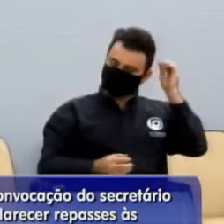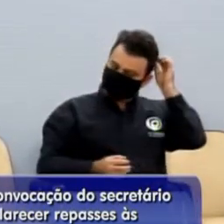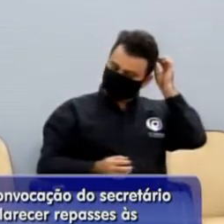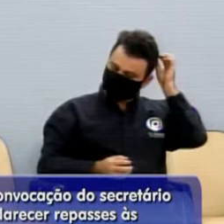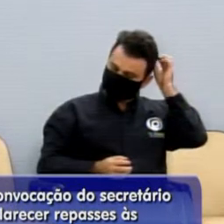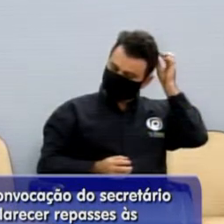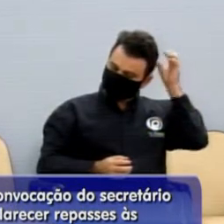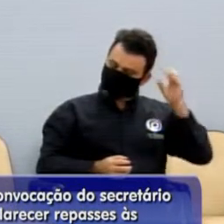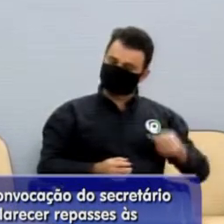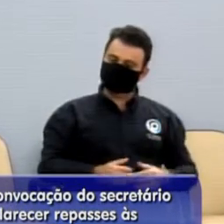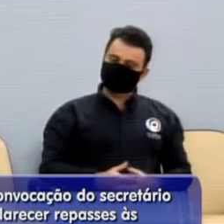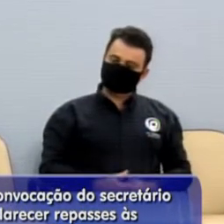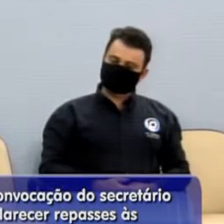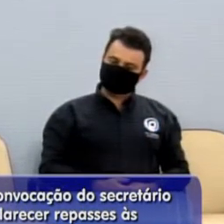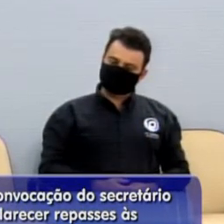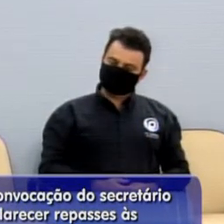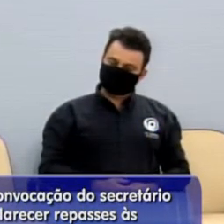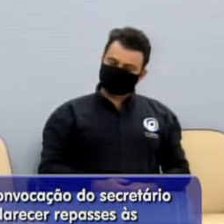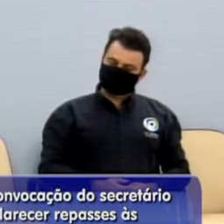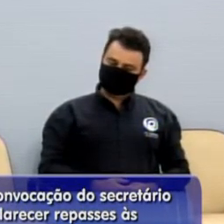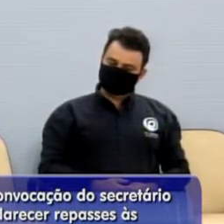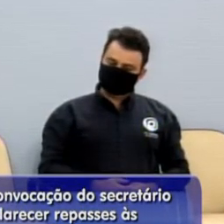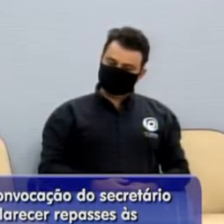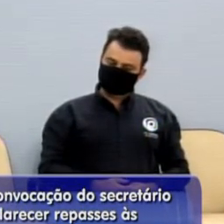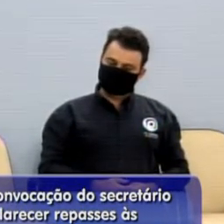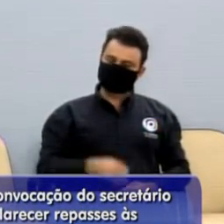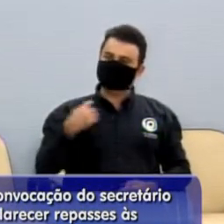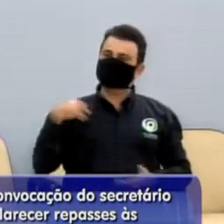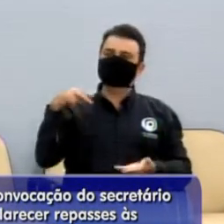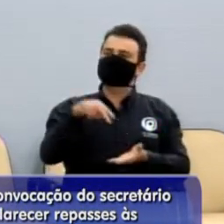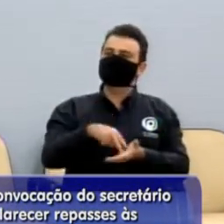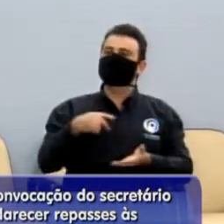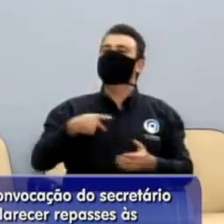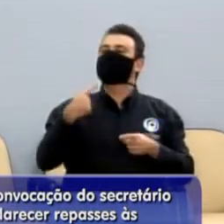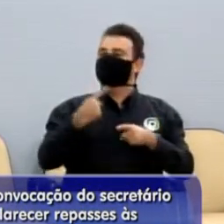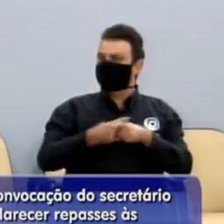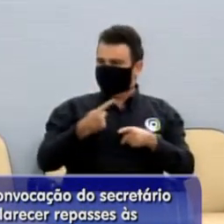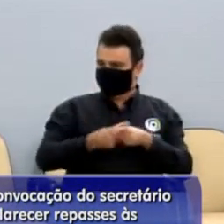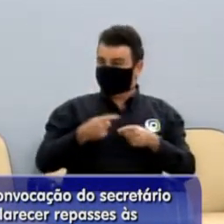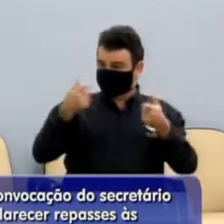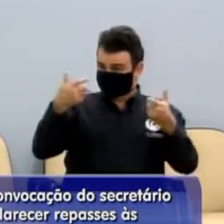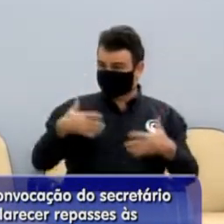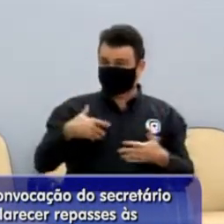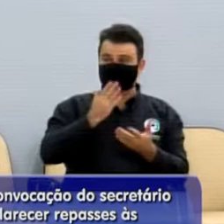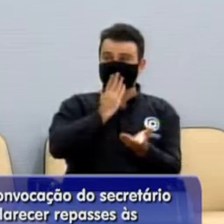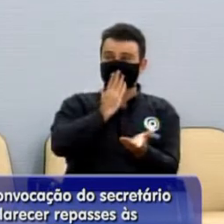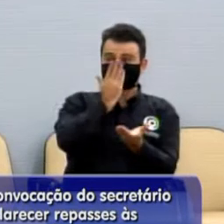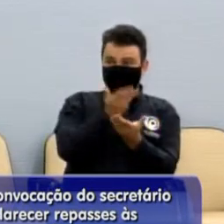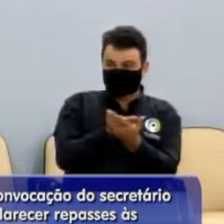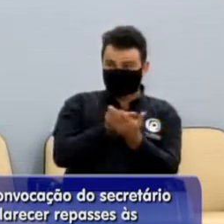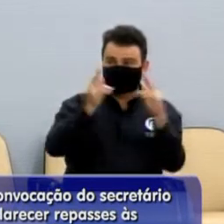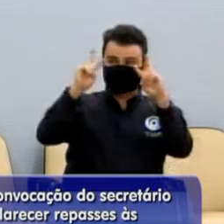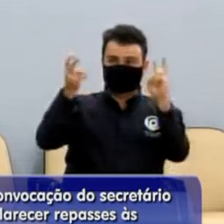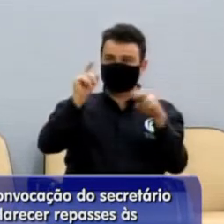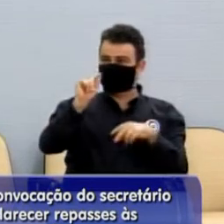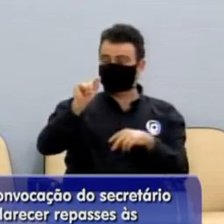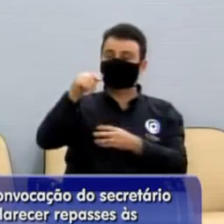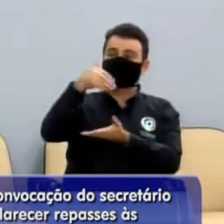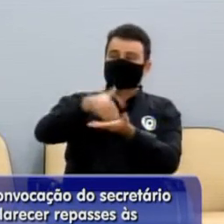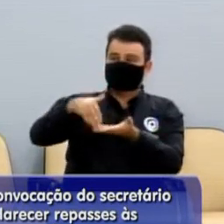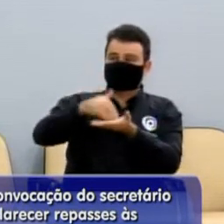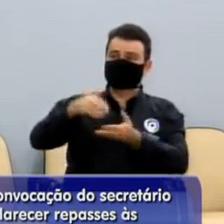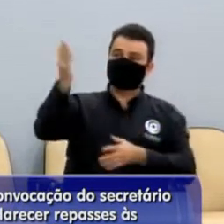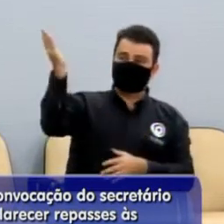venho aqui fazer a defesa do requerimento que pede a convocação do